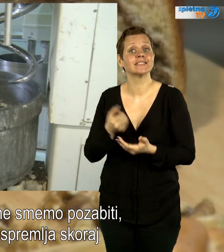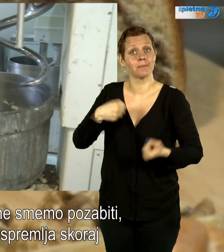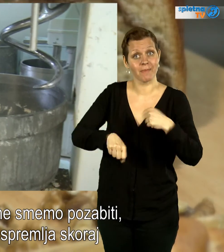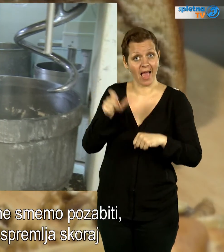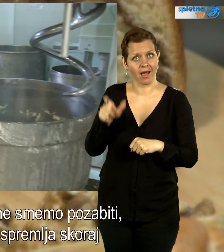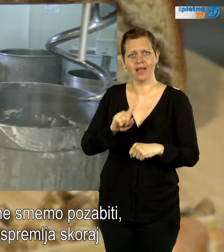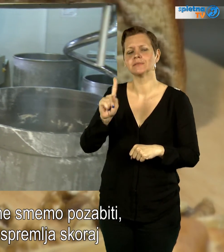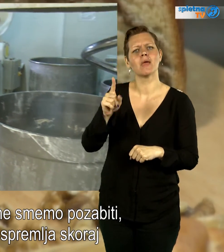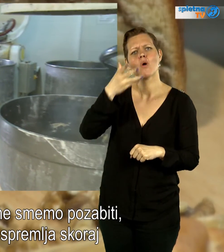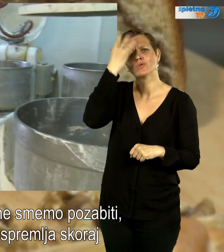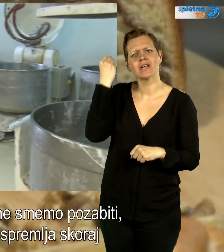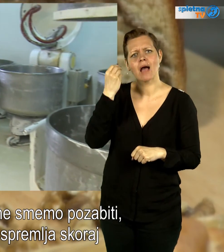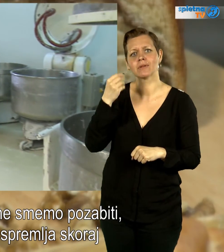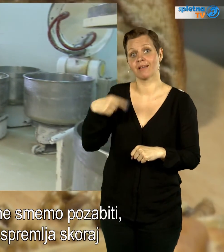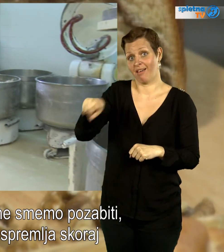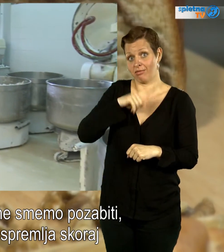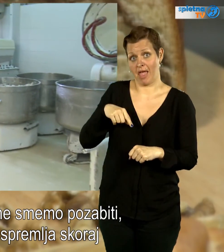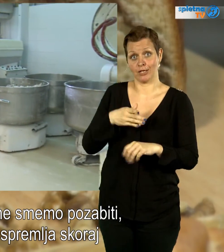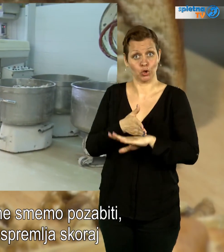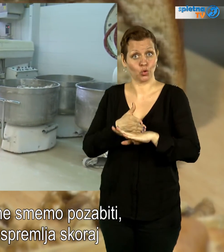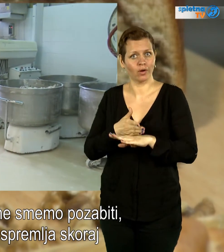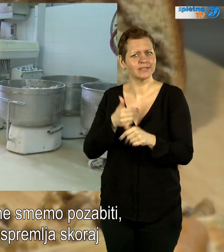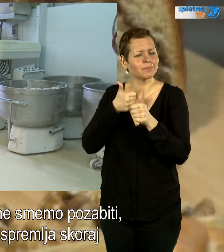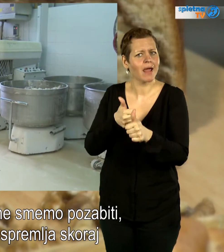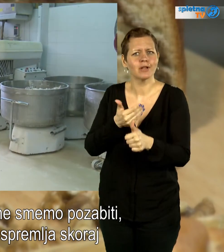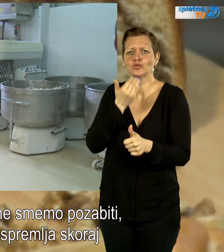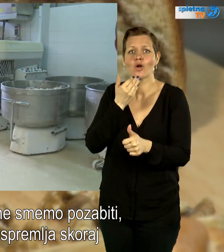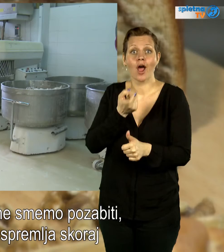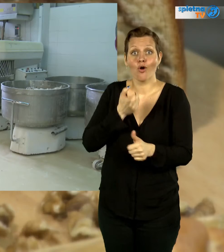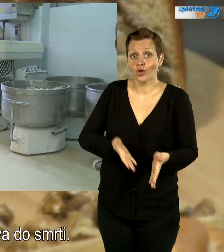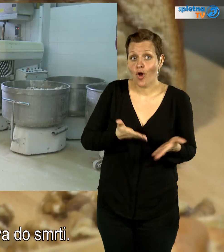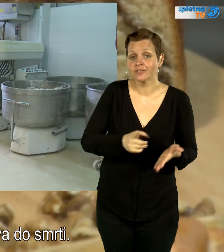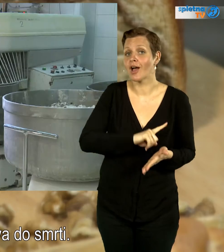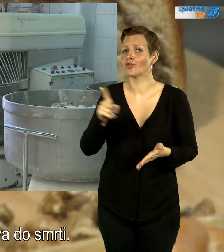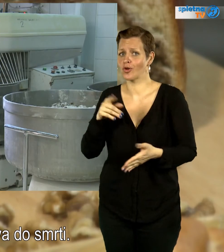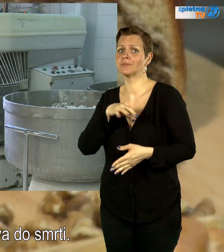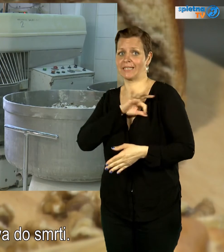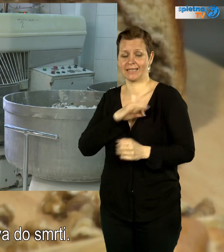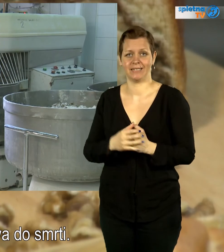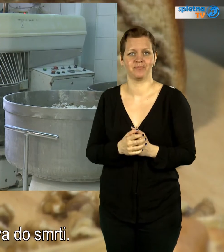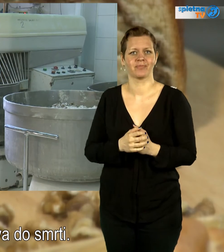Poklic peka ne smemo pozabiti, saj nas kruh spremlja skoraj od rojstva do smrti.